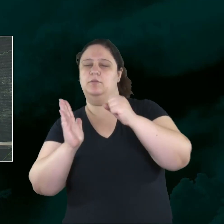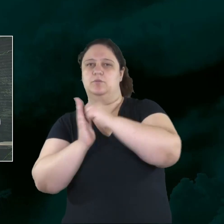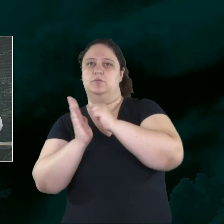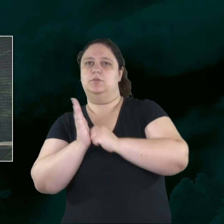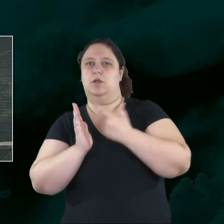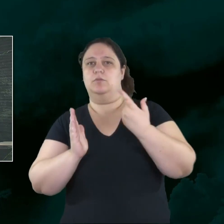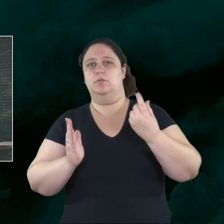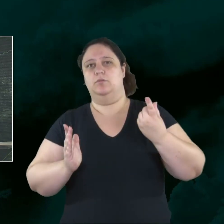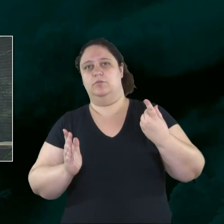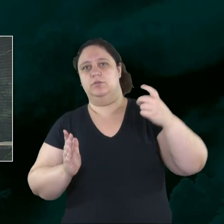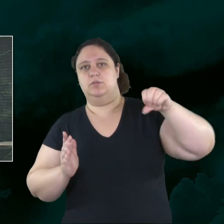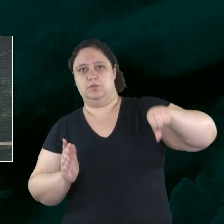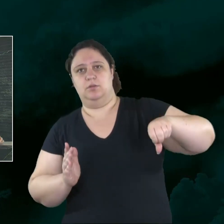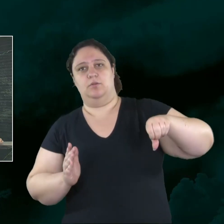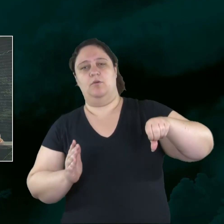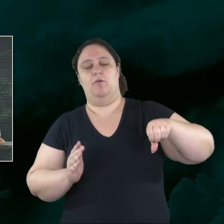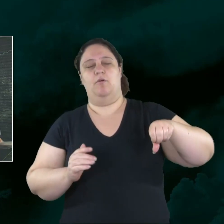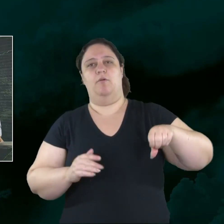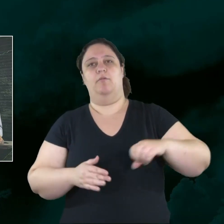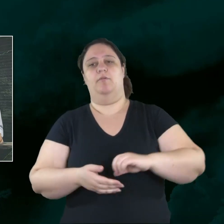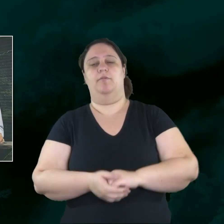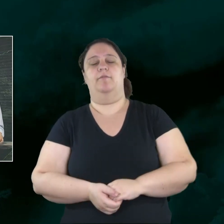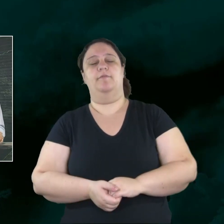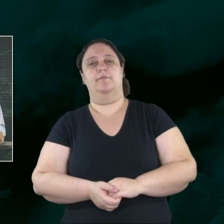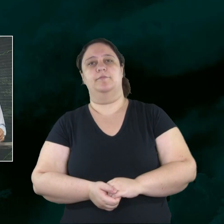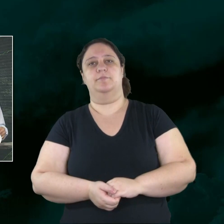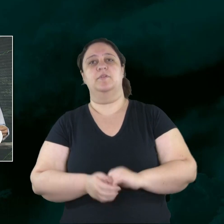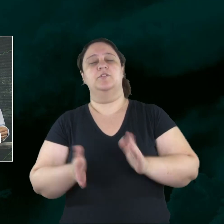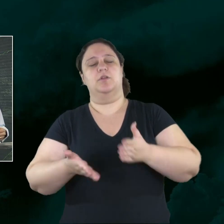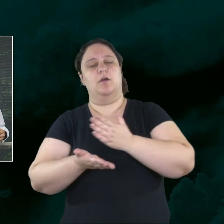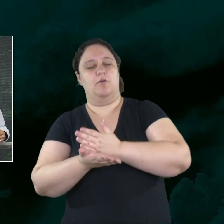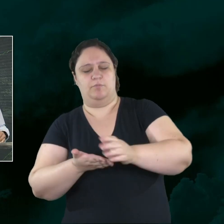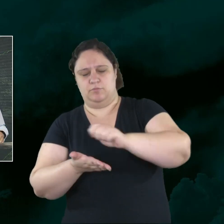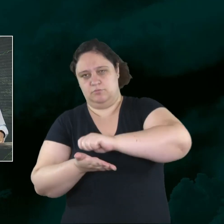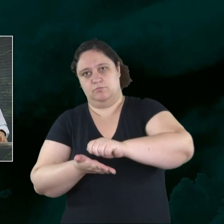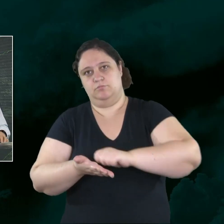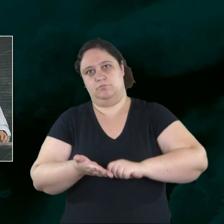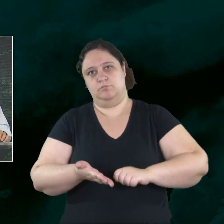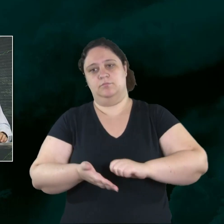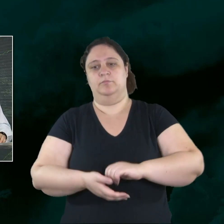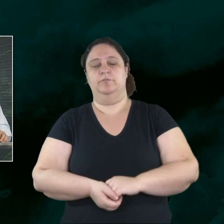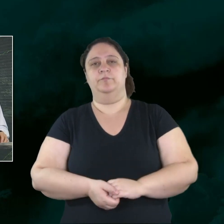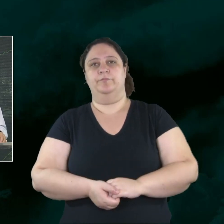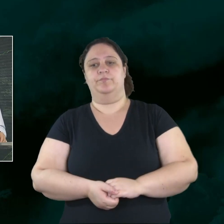já andaram escrevendo alguma coisa desse tipo, né, do tipo assim,